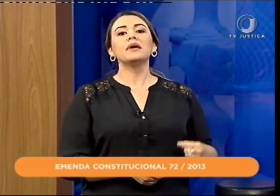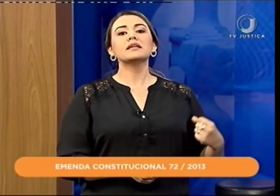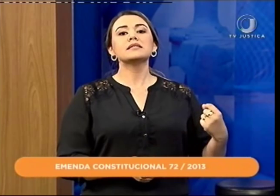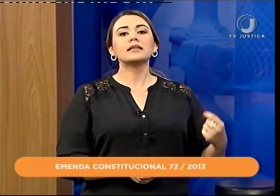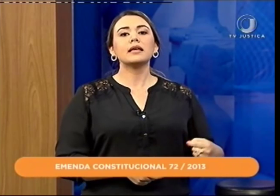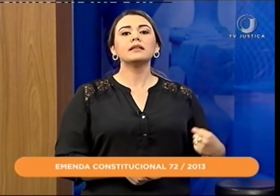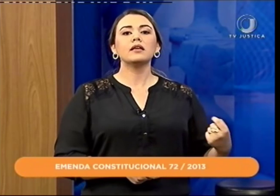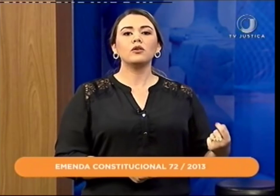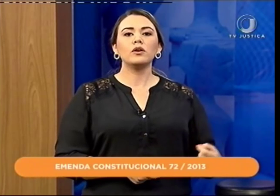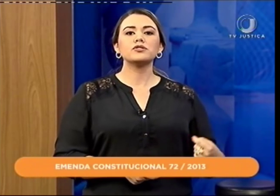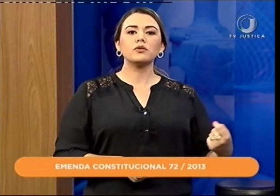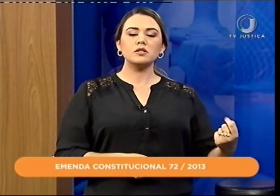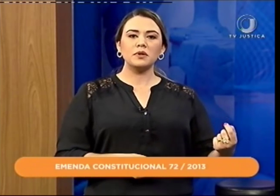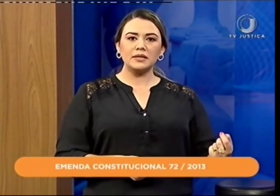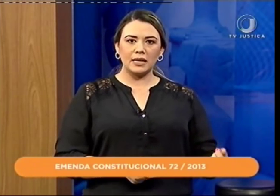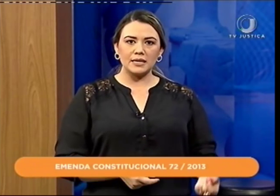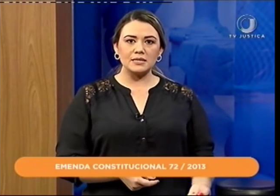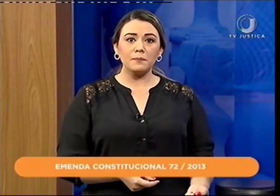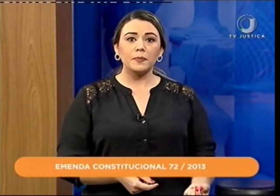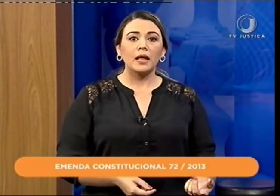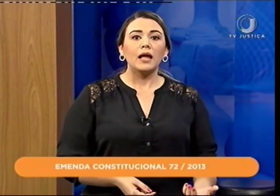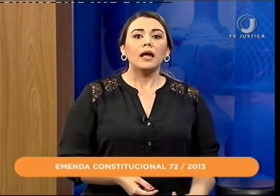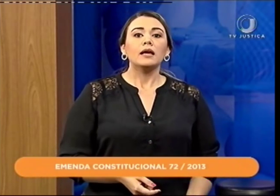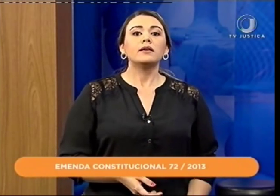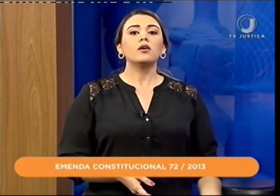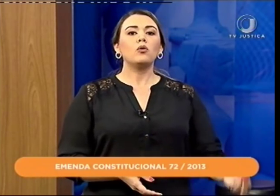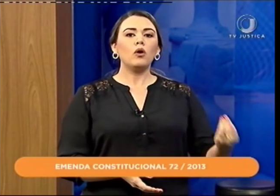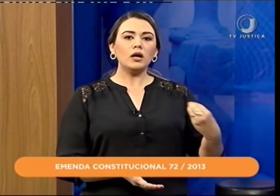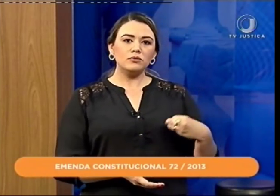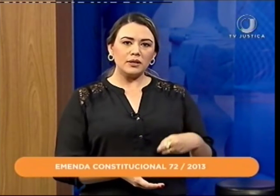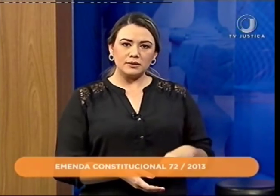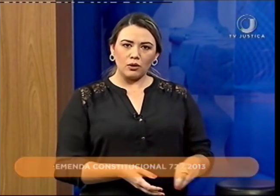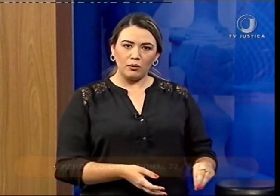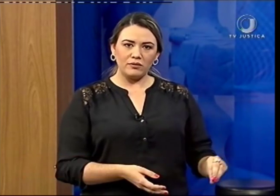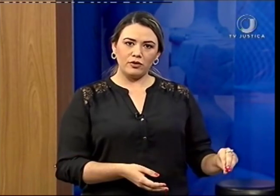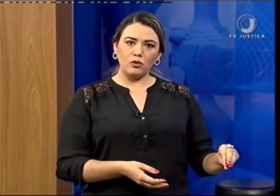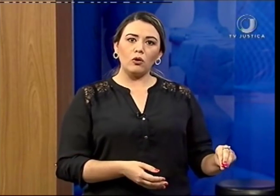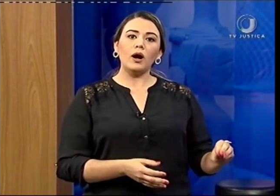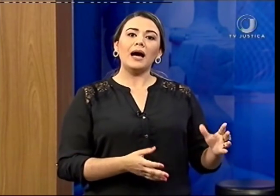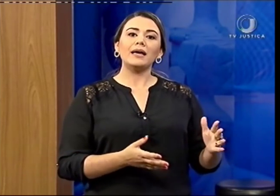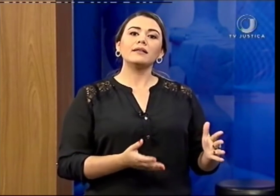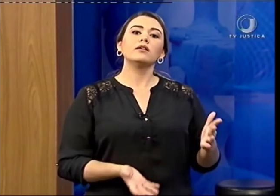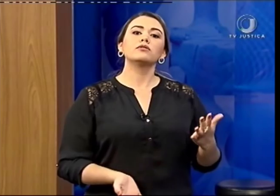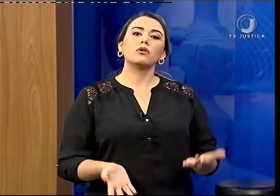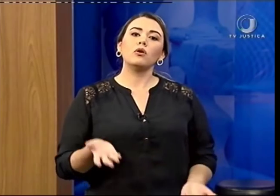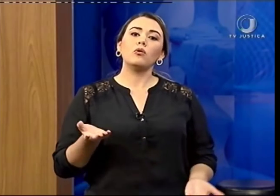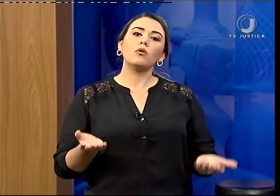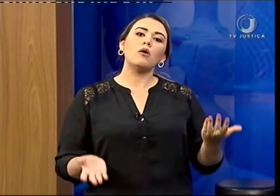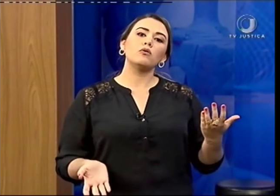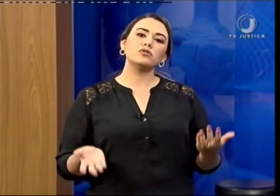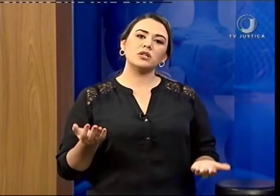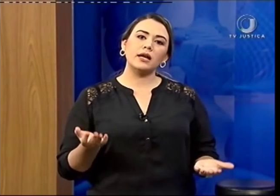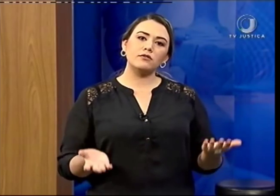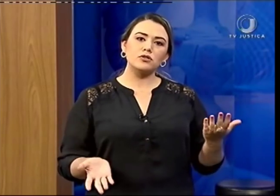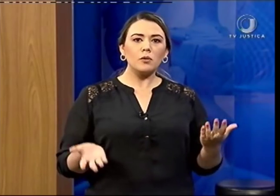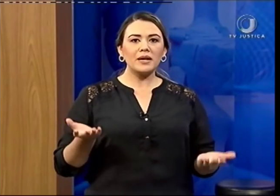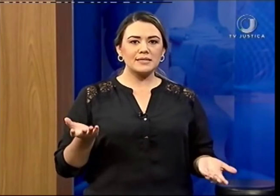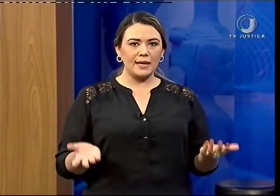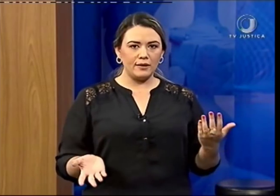emenda 72 de 2013, que quando entrou em vigor, ainda entrou com alguns direitos